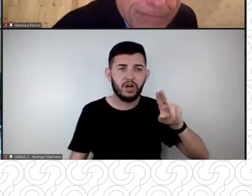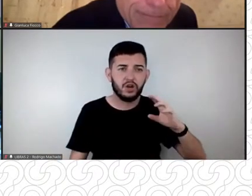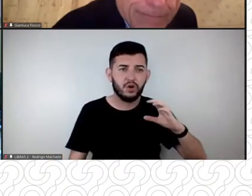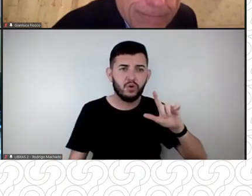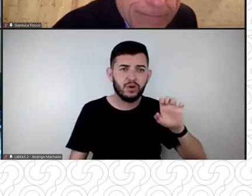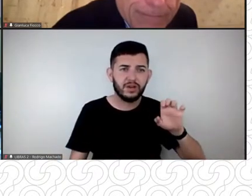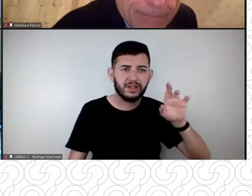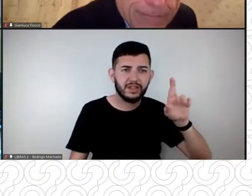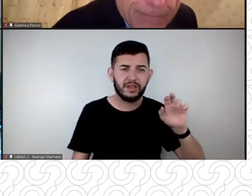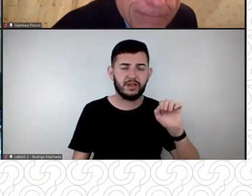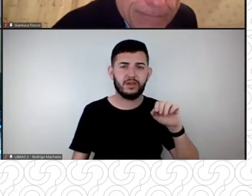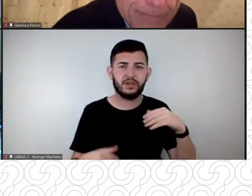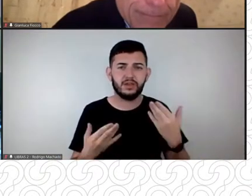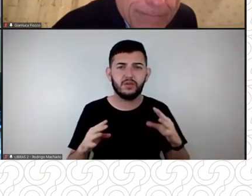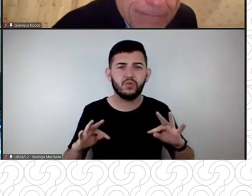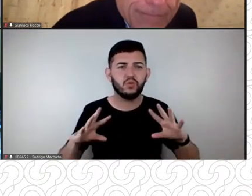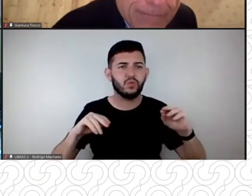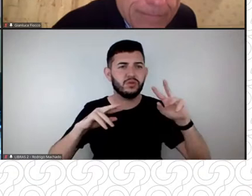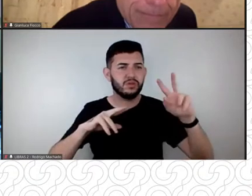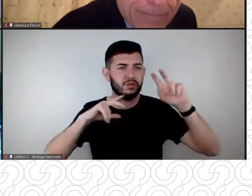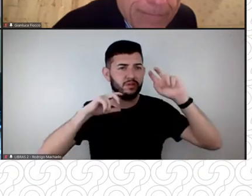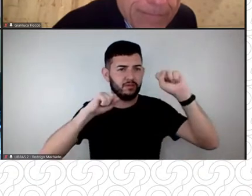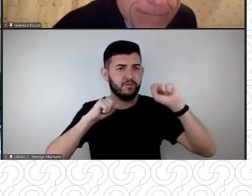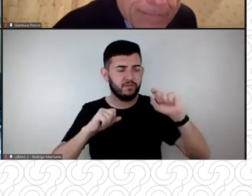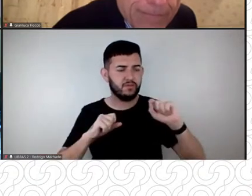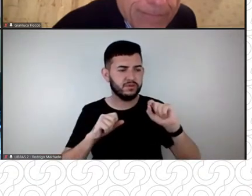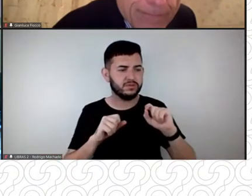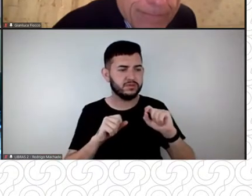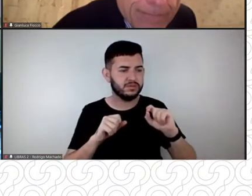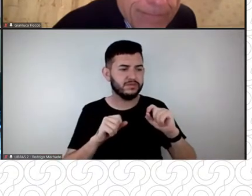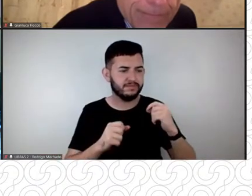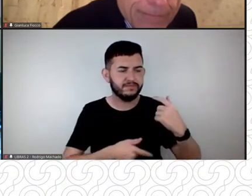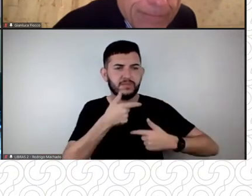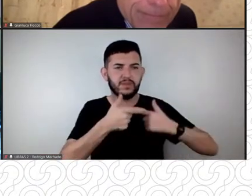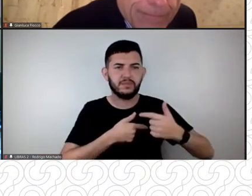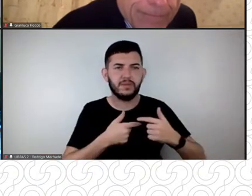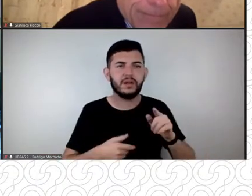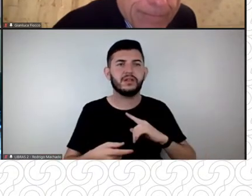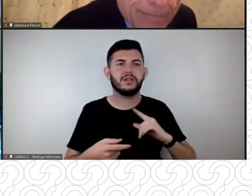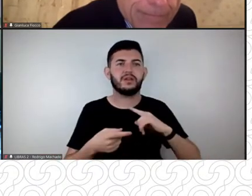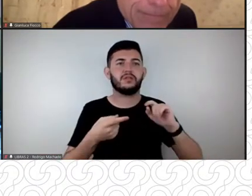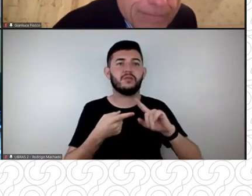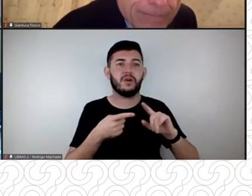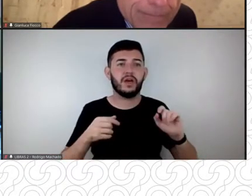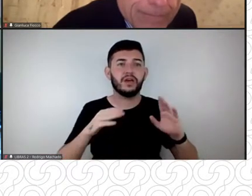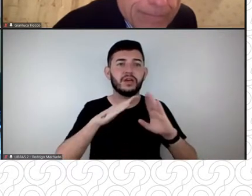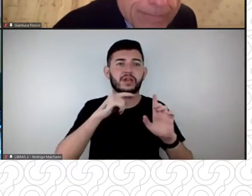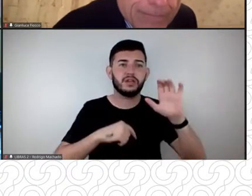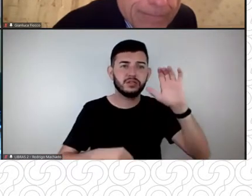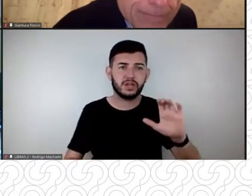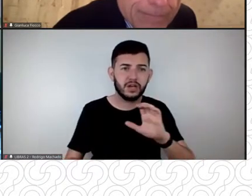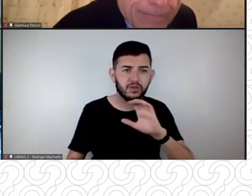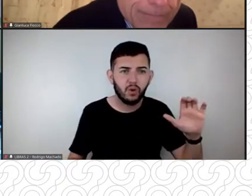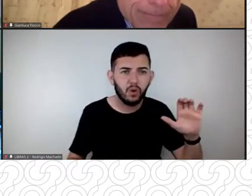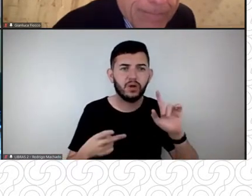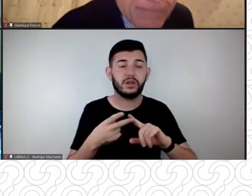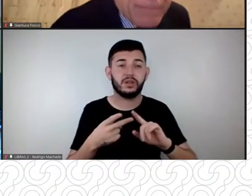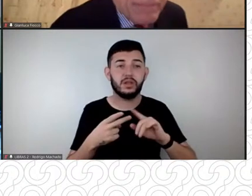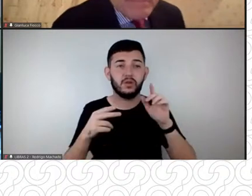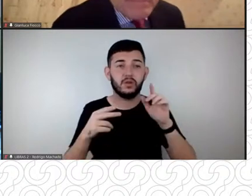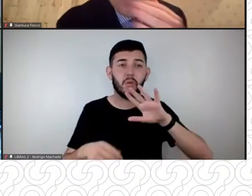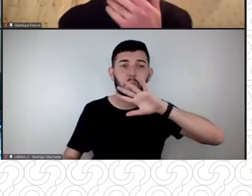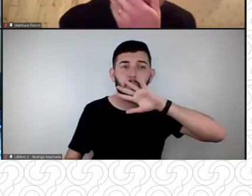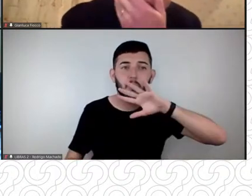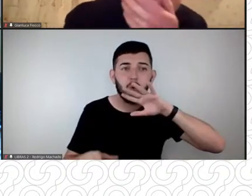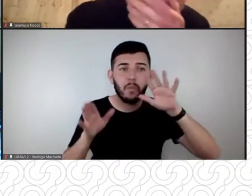naquele teatro, a começar pela Igreja Católica, pelo Papa, pela ONU, não é? Pela Organização das